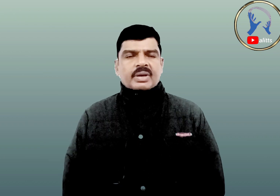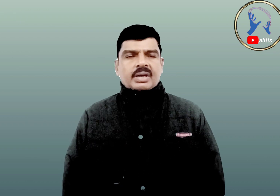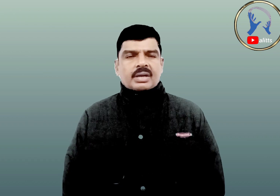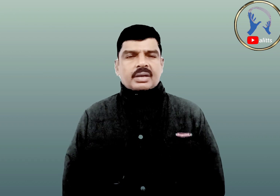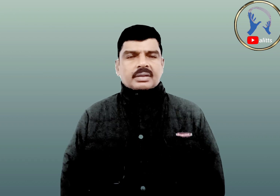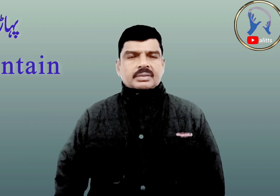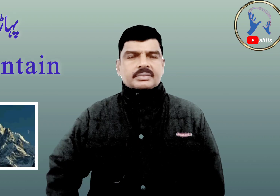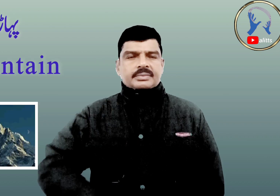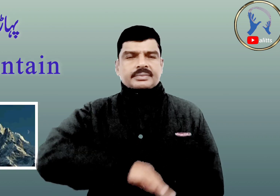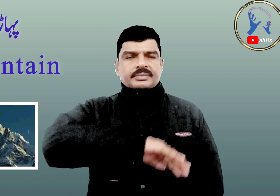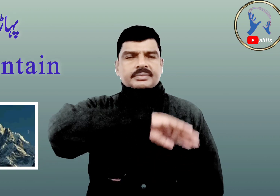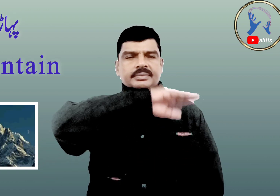पहाड़।